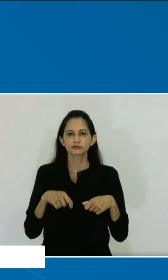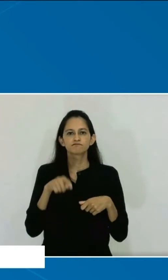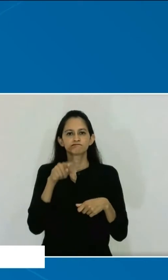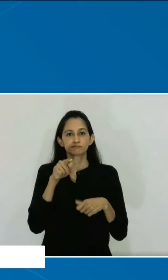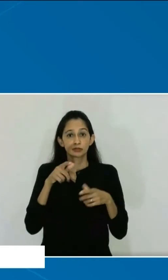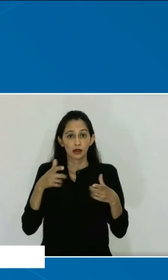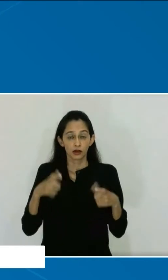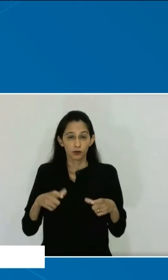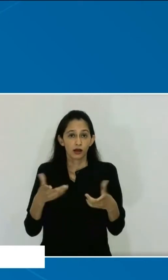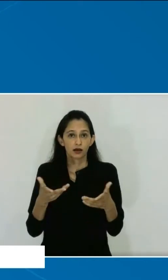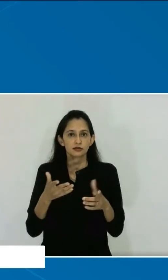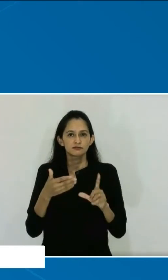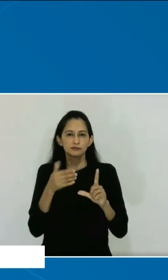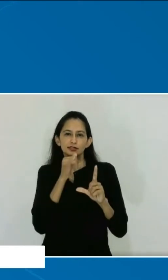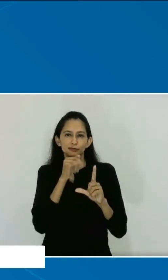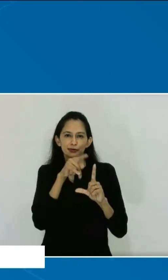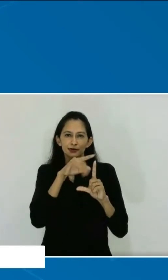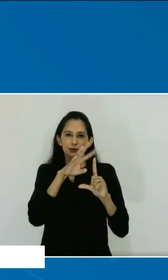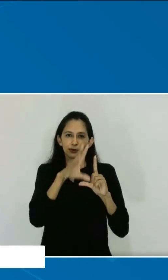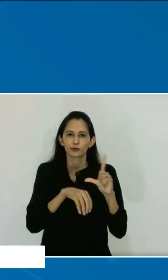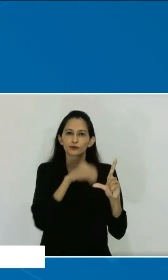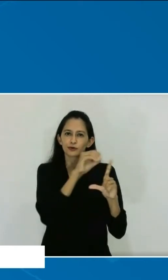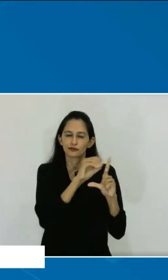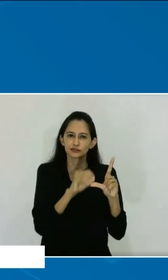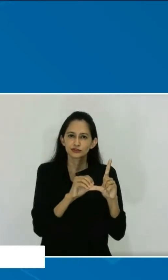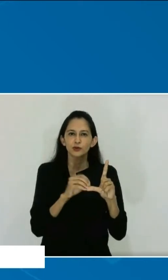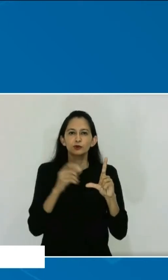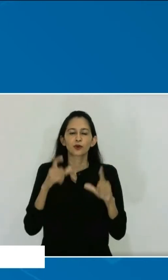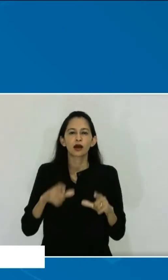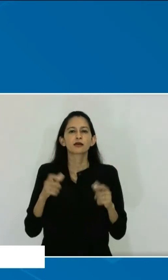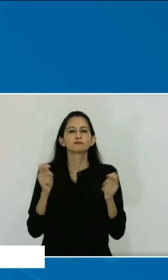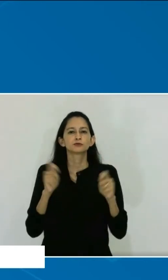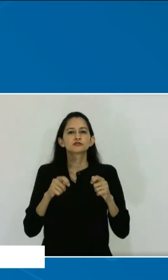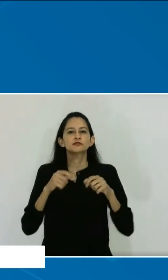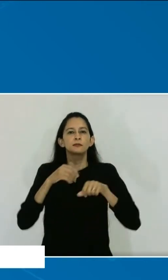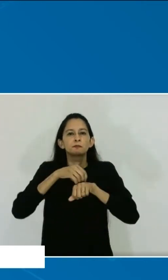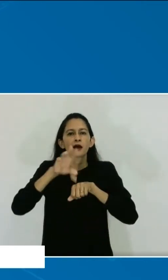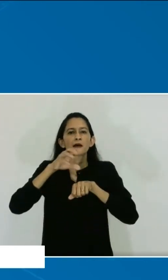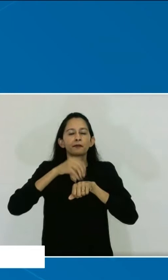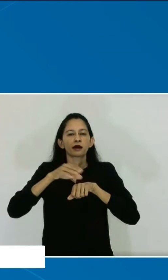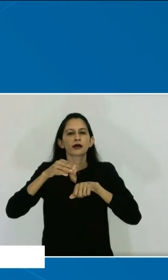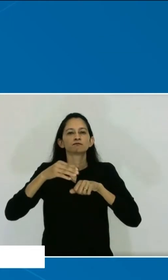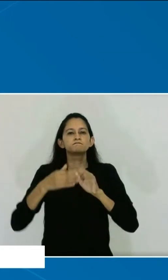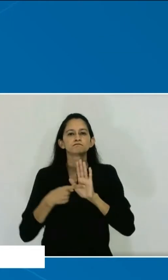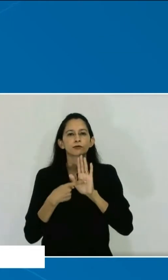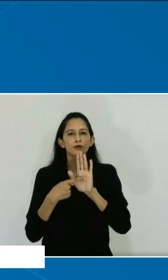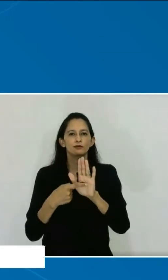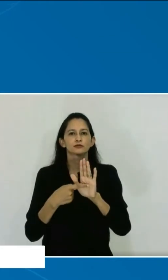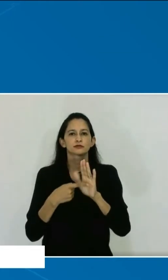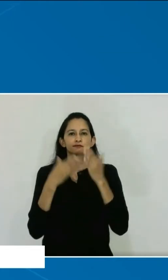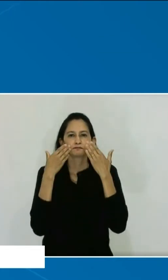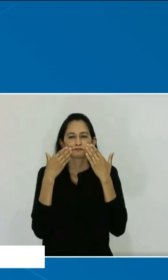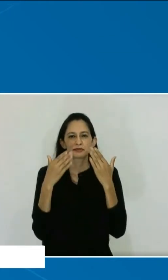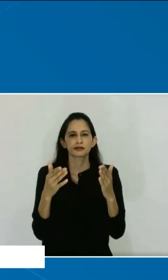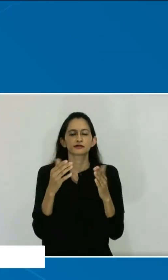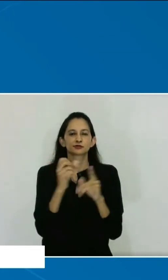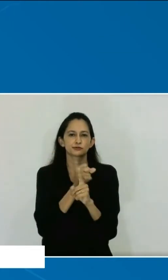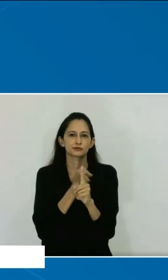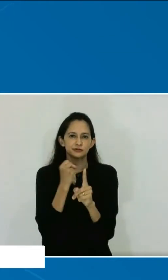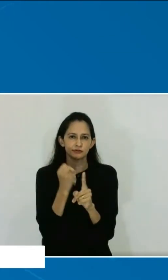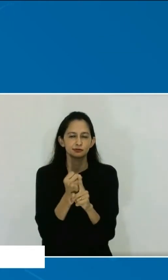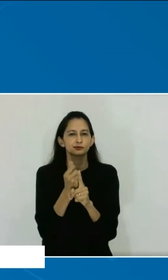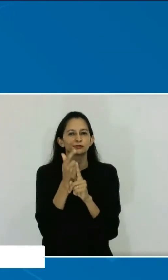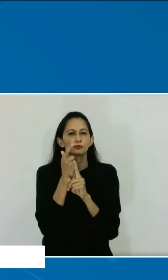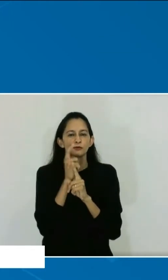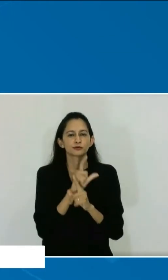aqui, esse programa e outros, para que nós possamos fortalecer no coração e na mente da população, de maneira geral,